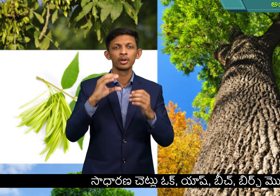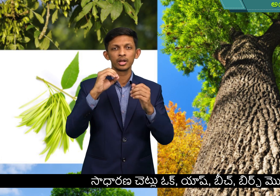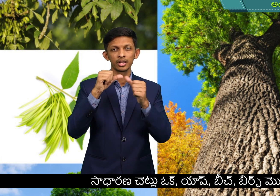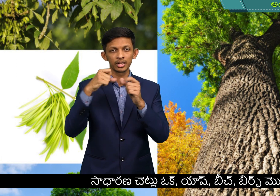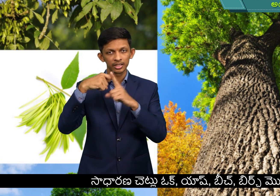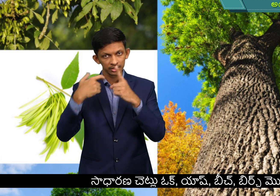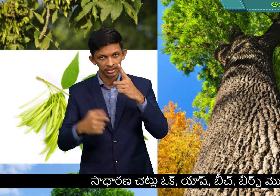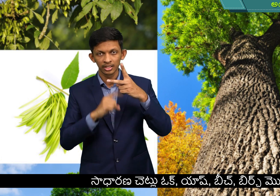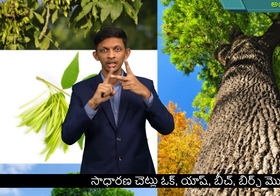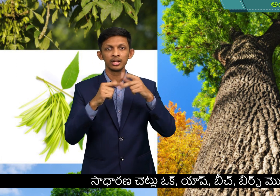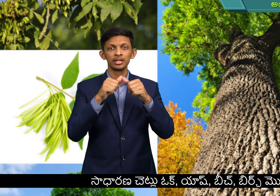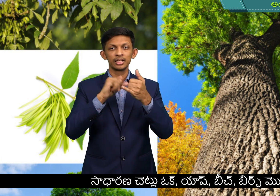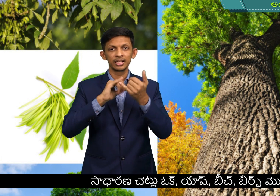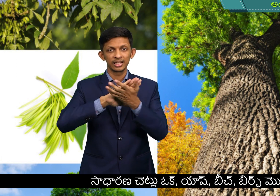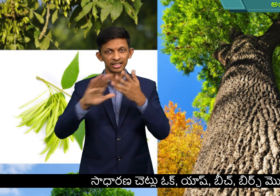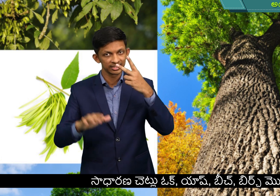మొదలైనవి.